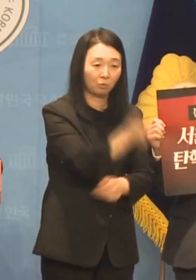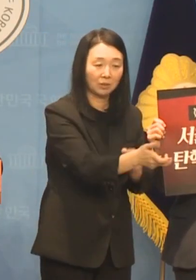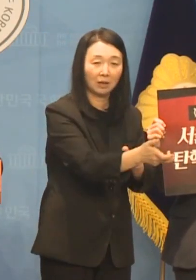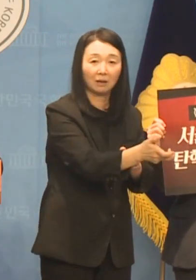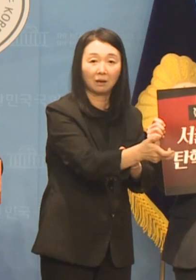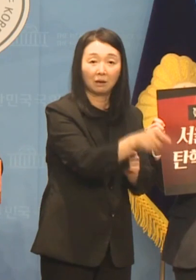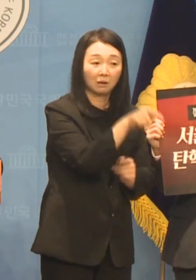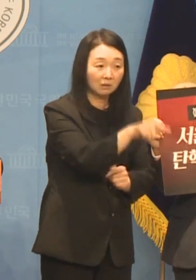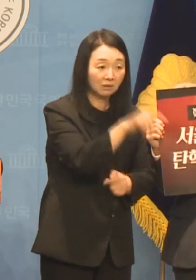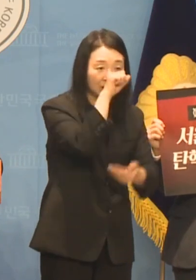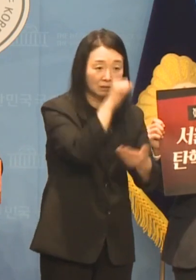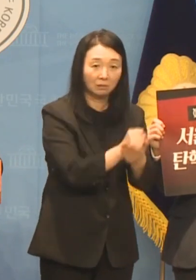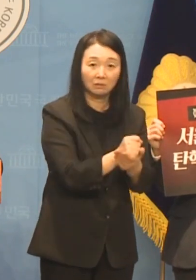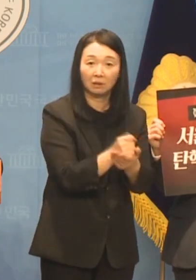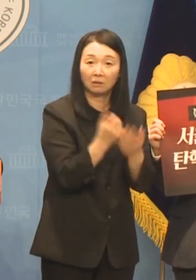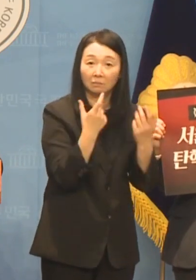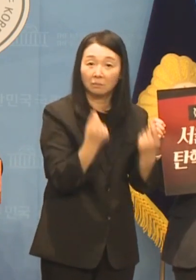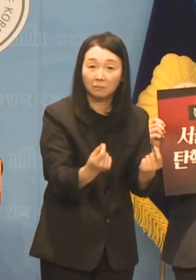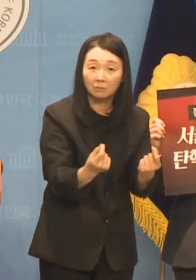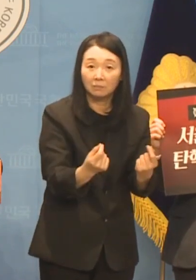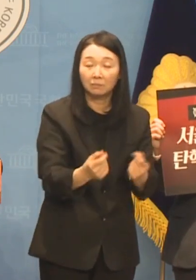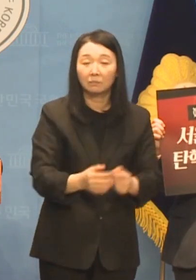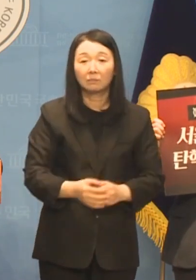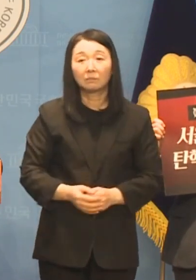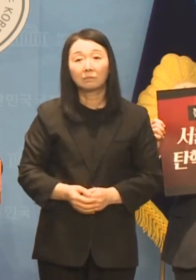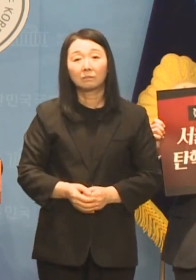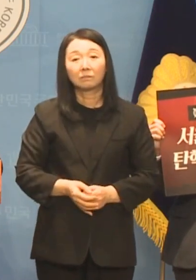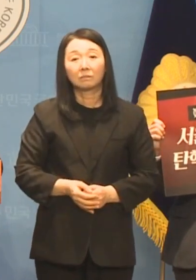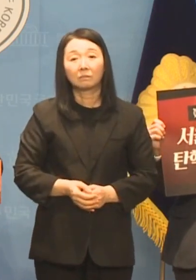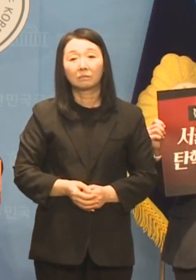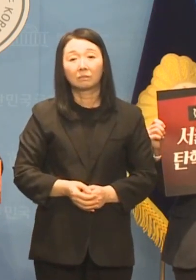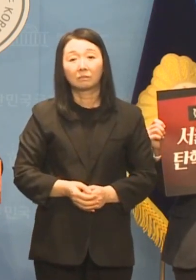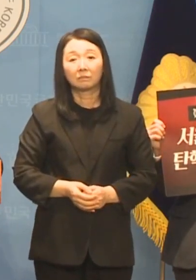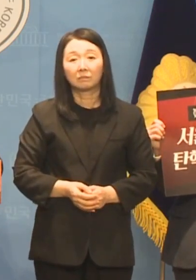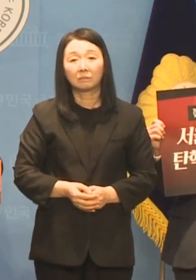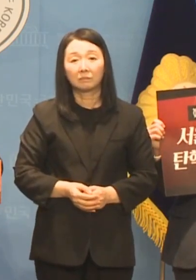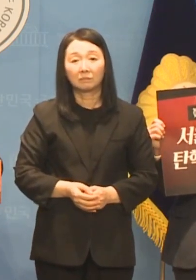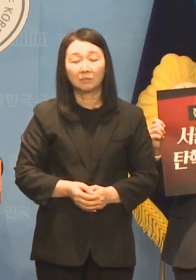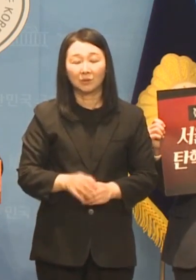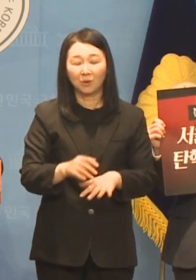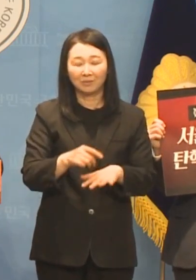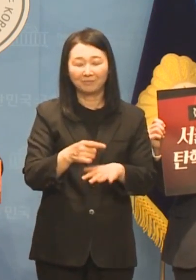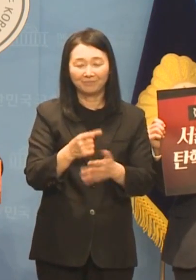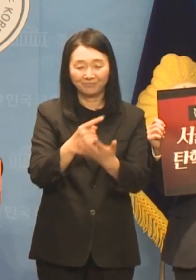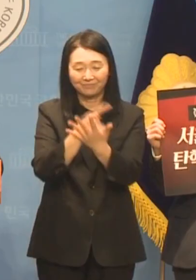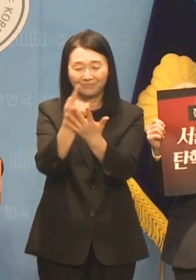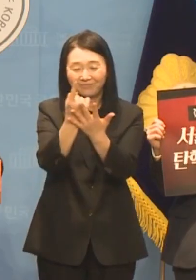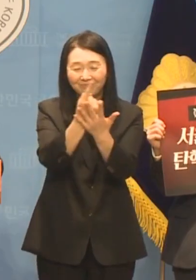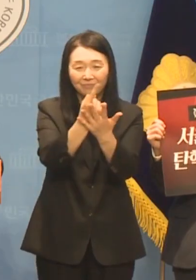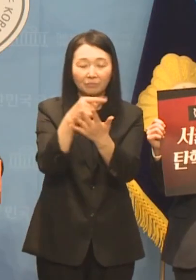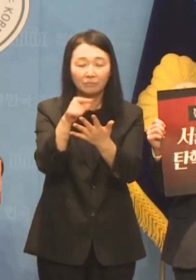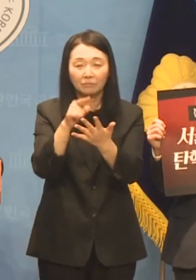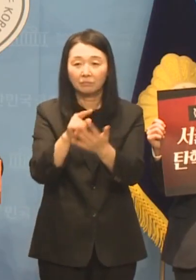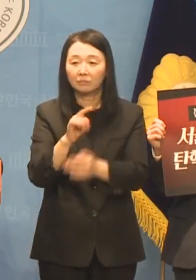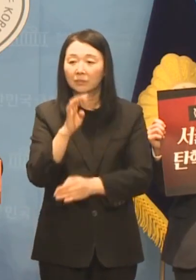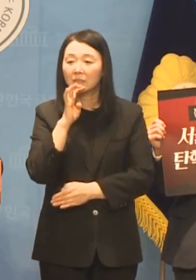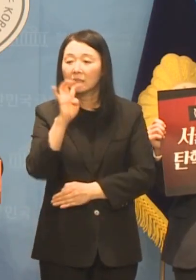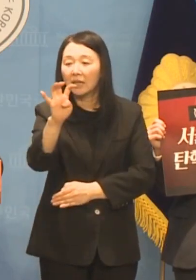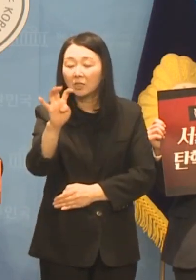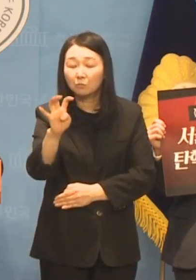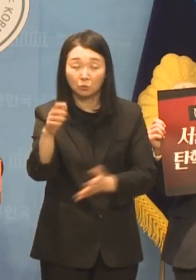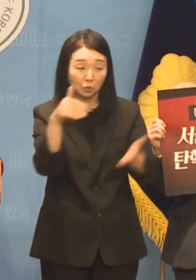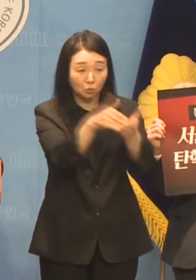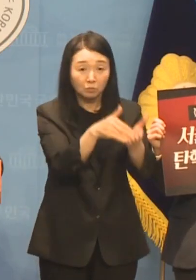과연 이것이 정상적인 배달이라고 할 수 있습니까? 또한 내비게이션이 40분이 걸리는 거리를